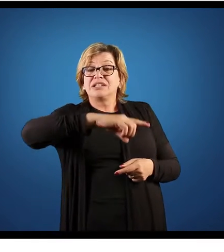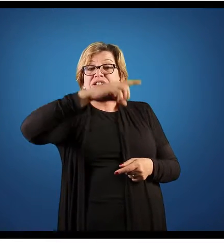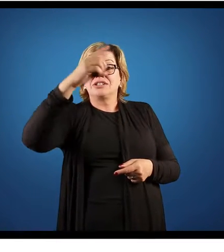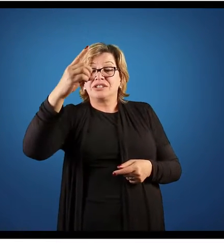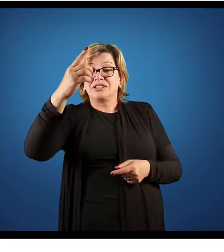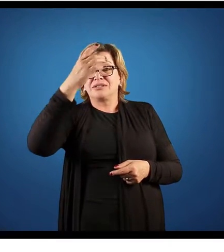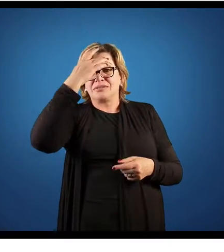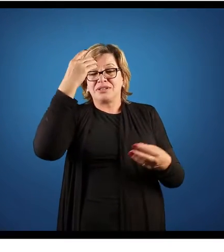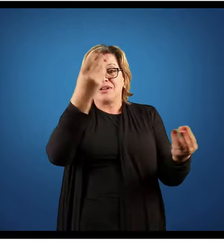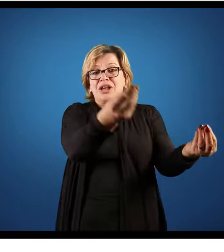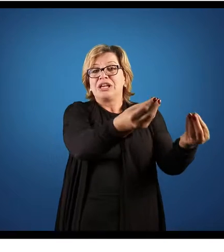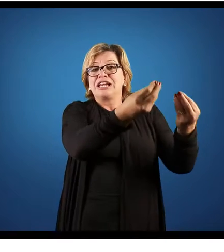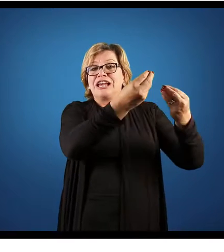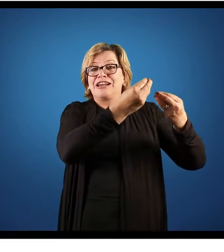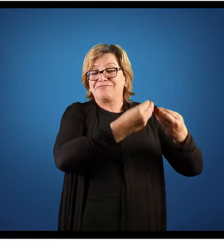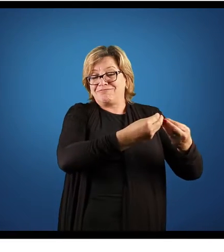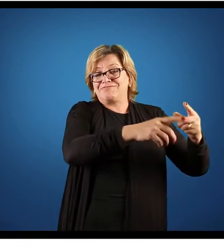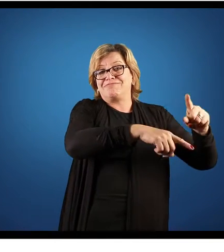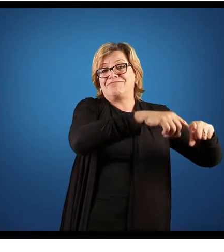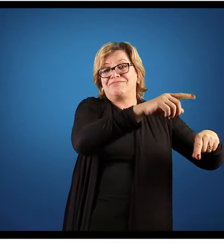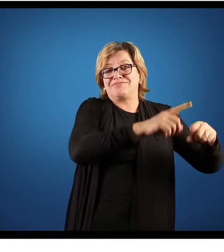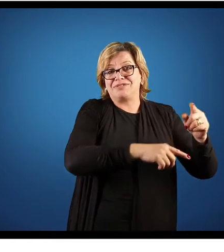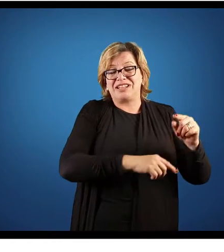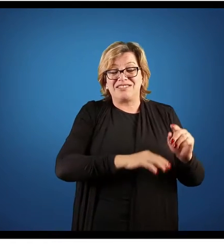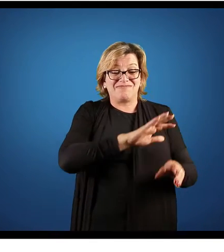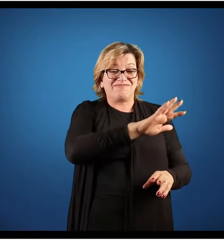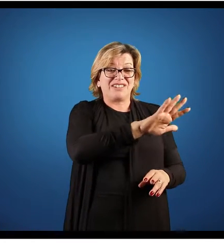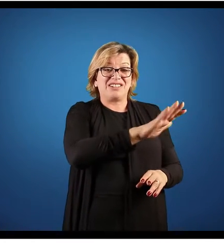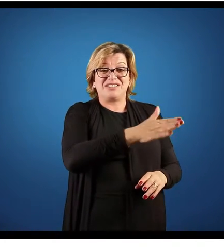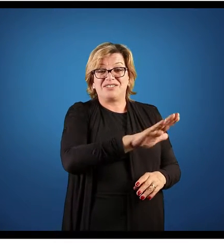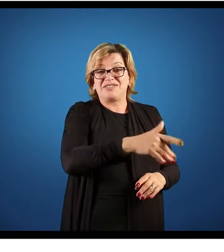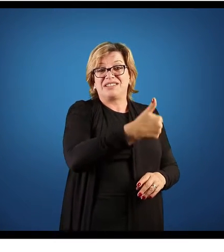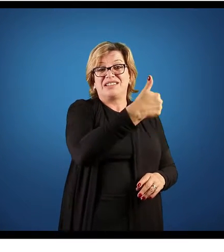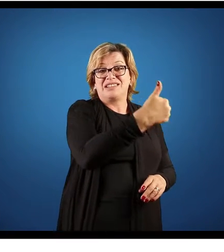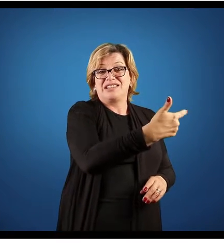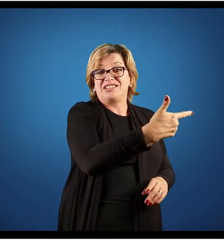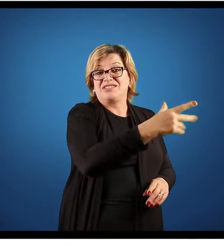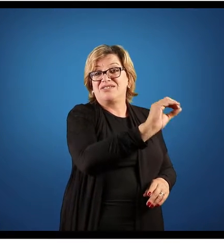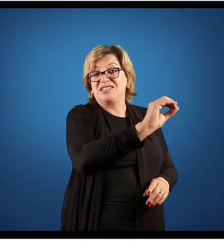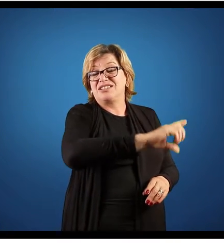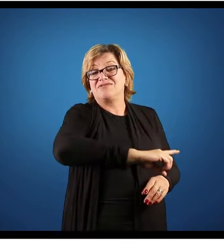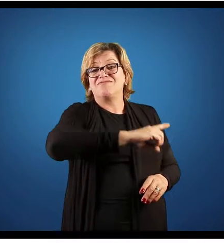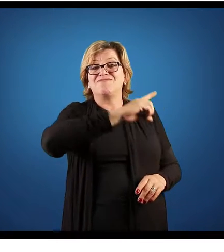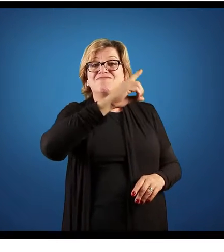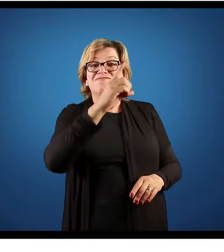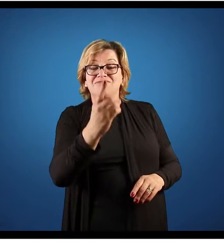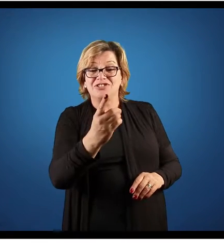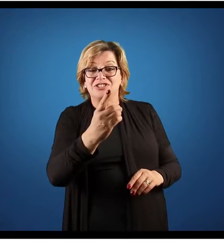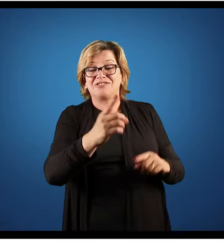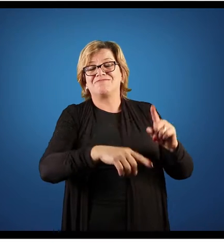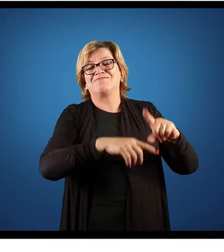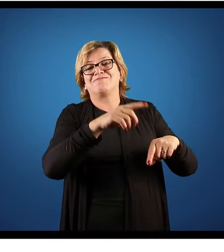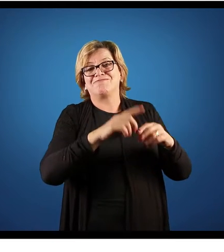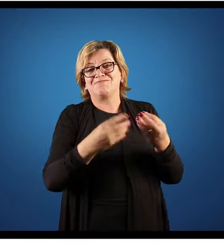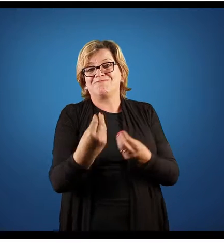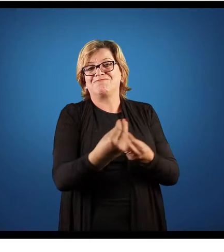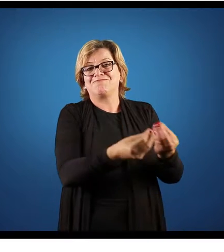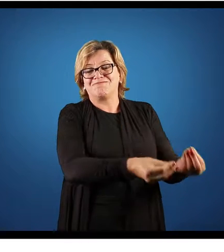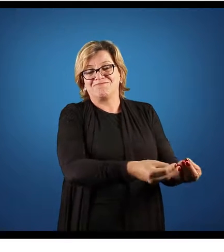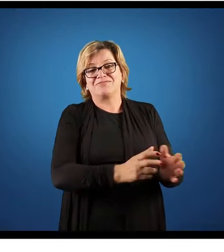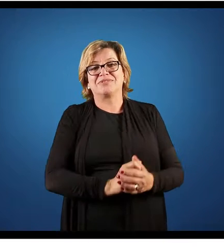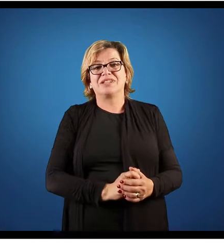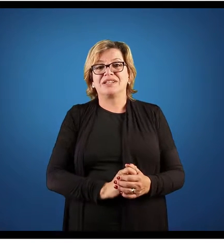sbem então o que acontece é preciso mais ou menos em torno de 120 dias antes de receber essa mercadoria dentro do setor